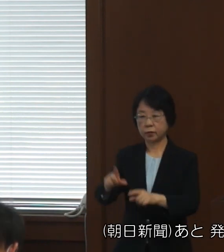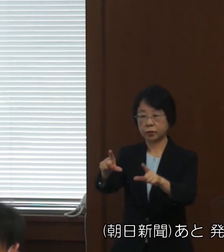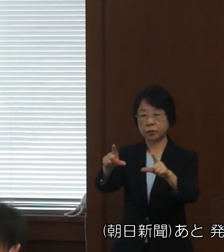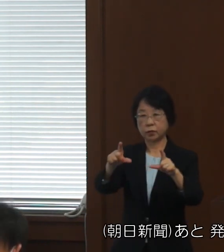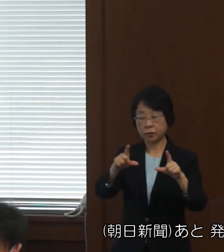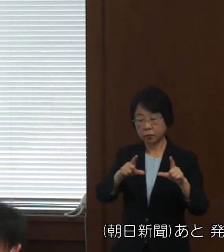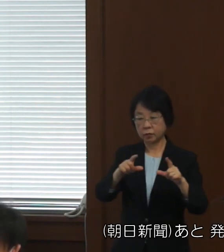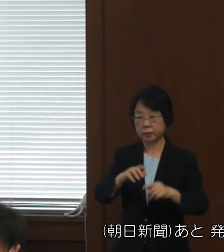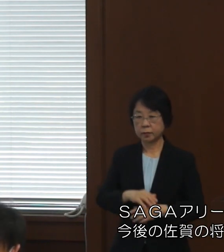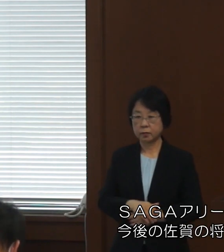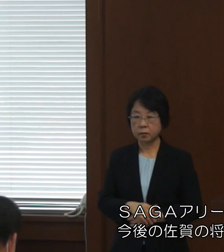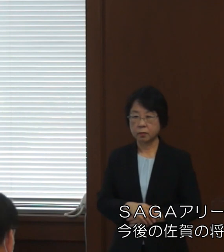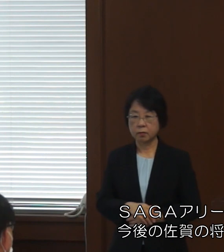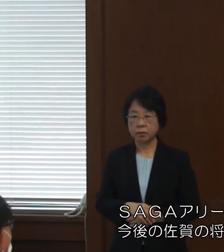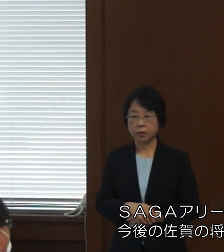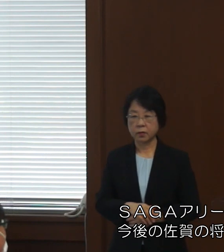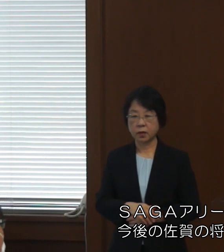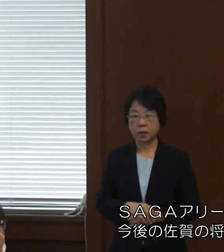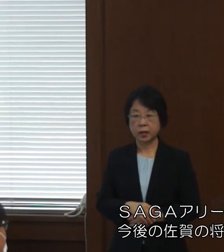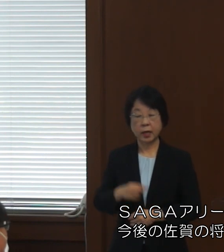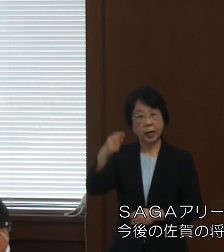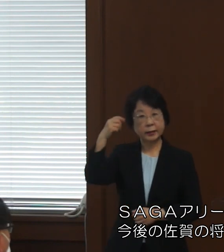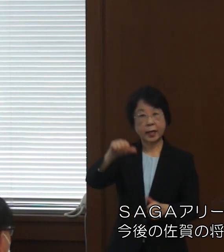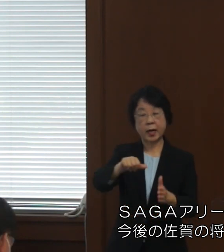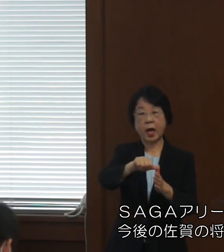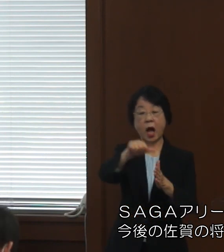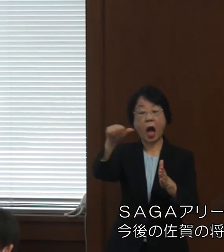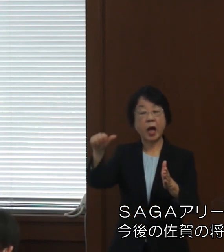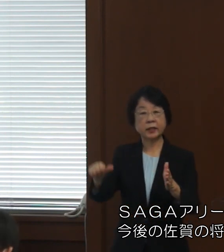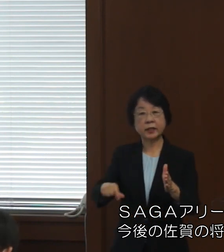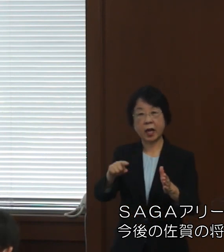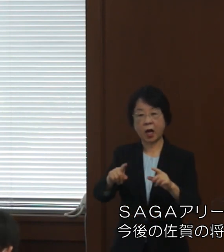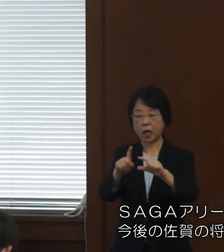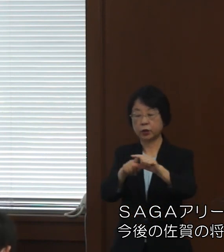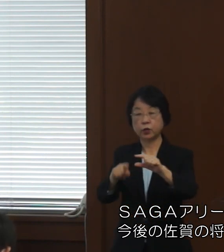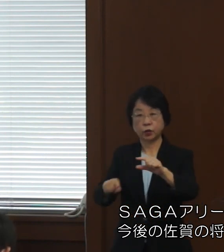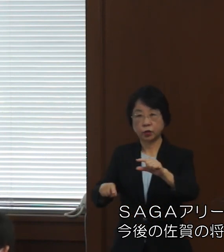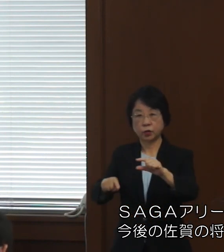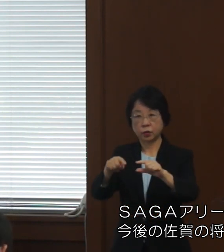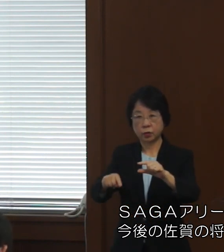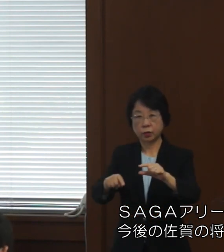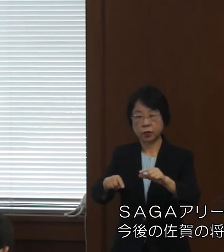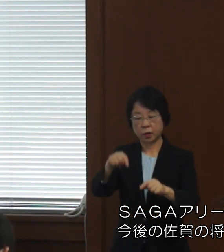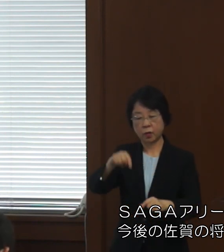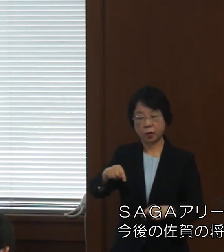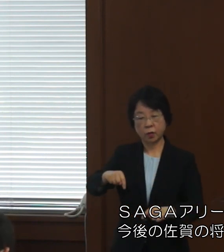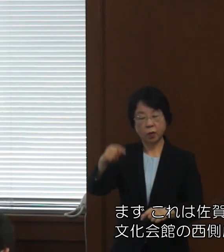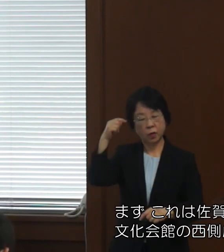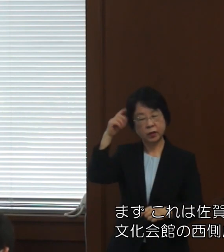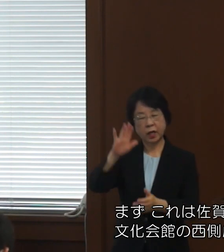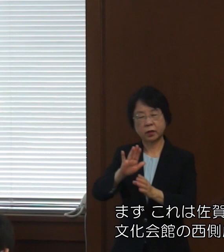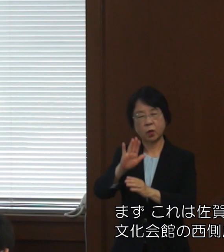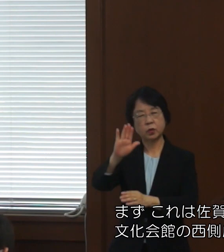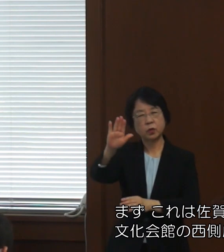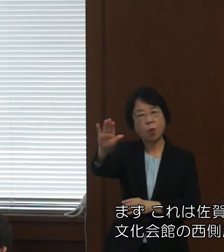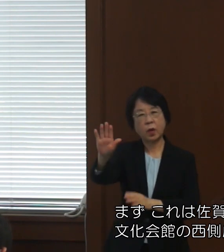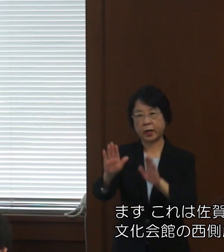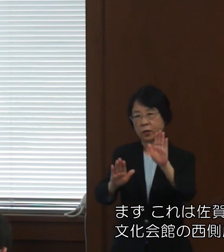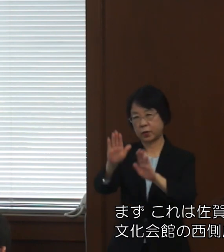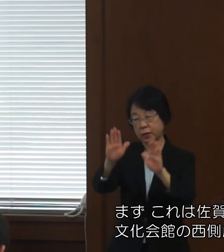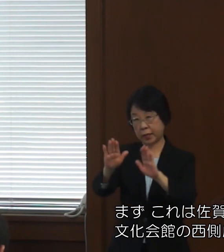けども佐川アリーナ中心として今後の佐賀の頂台となっておりますがまず